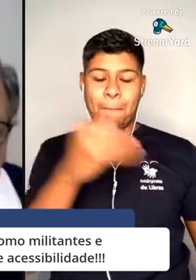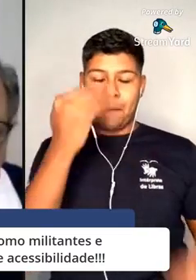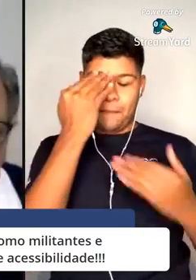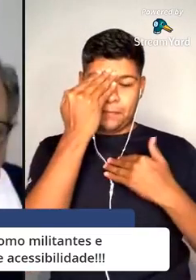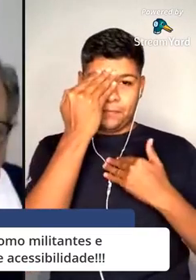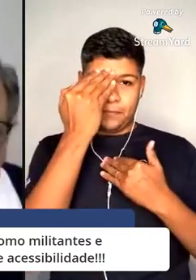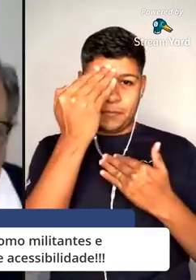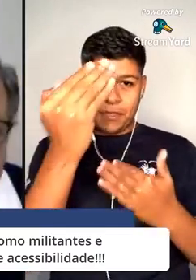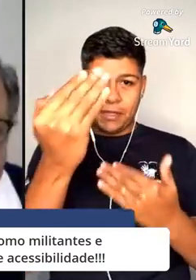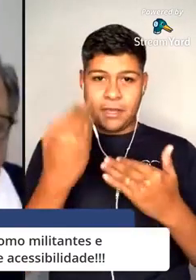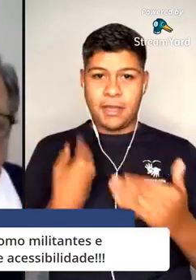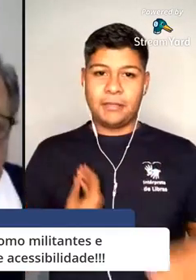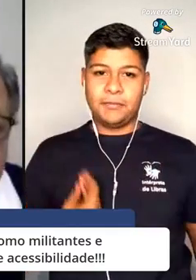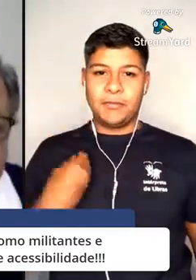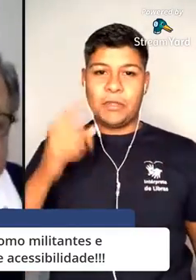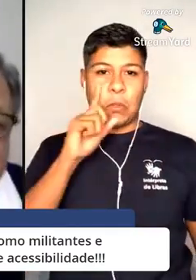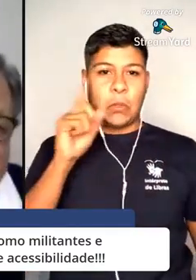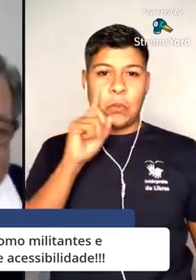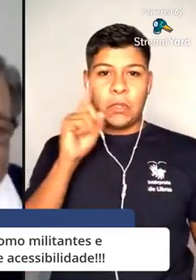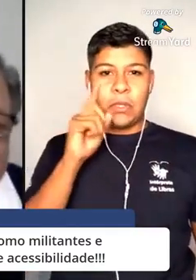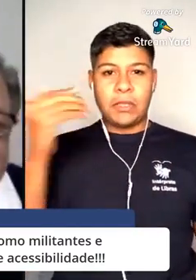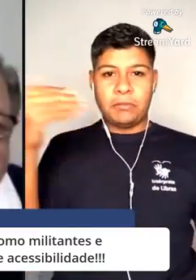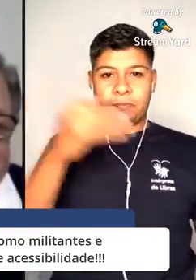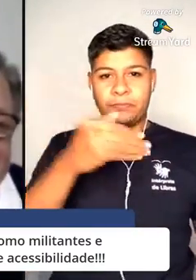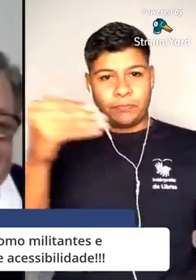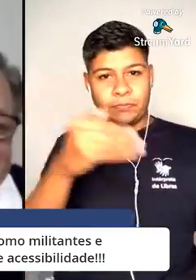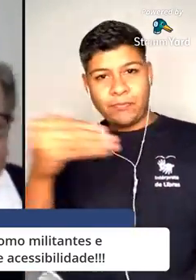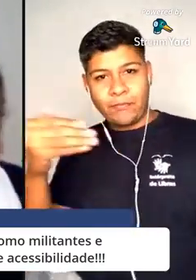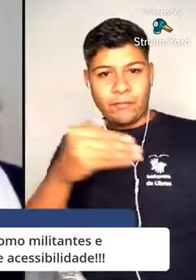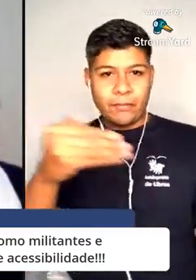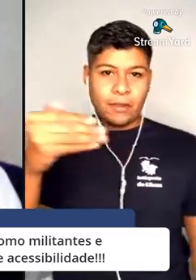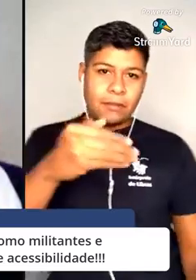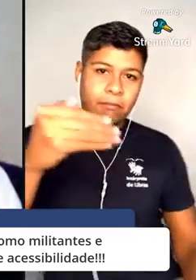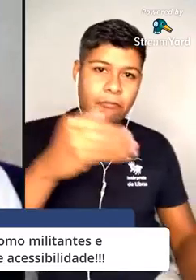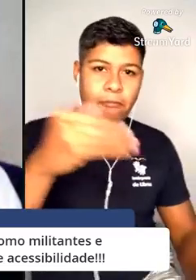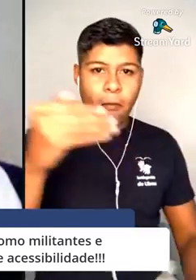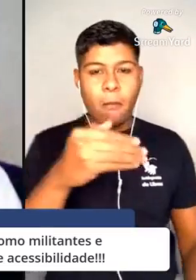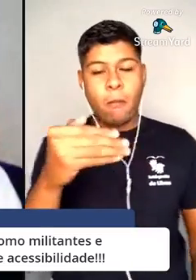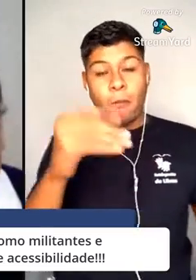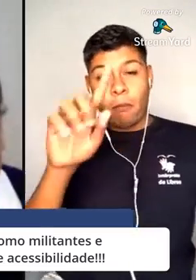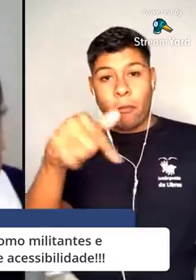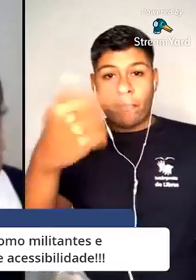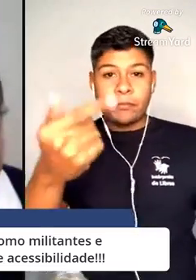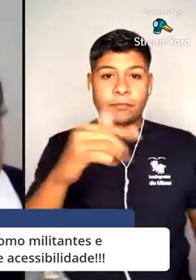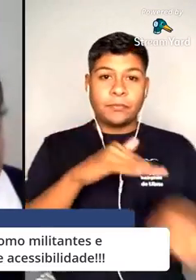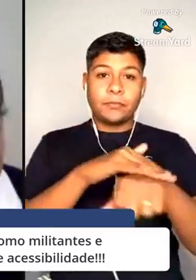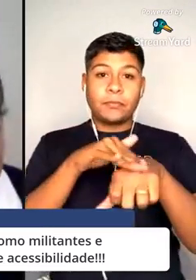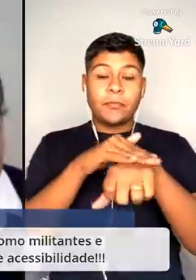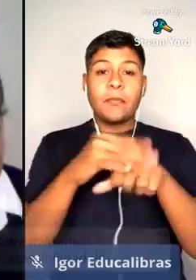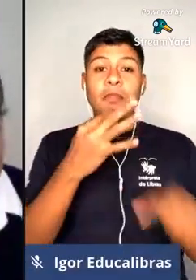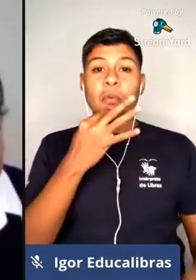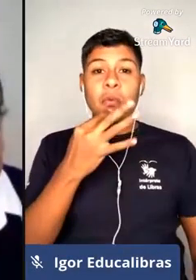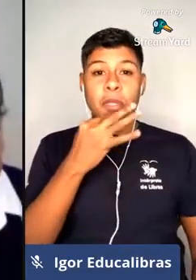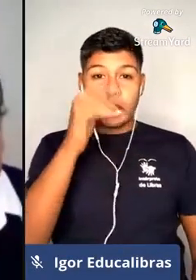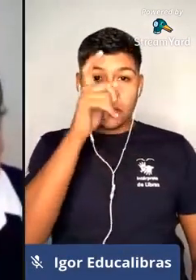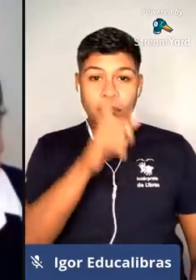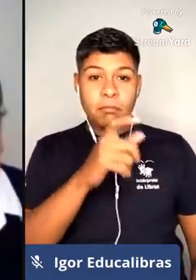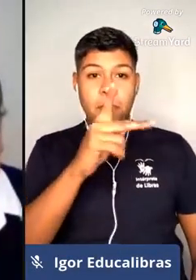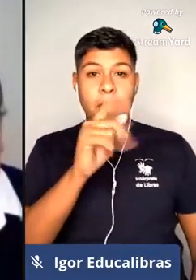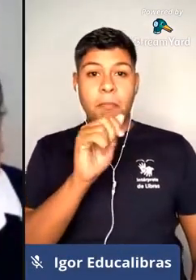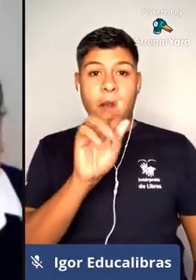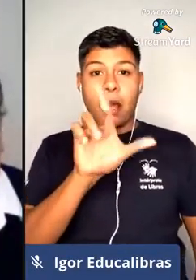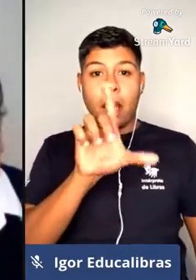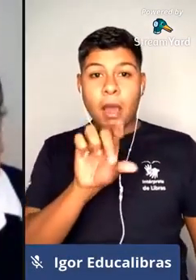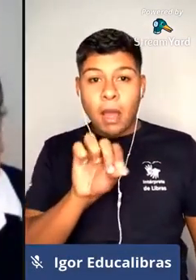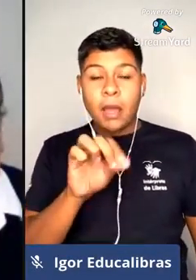Paulo. O Paulo está todo dia aqui com a gente. Paulo. Paulo, inclusive, depois vamos conversar, quero conhecer você melhor, conhecer melhor